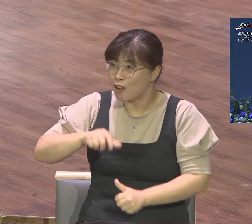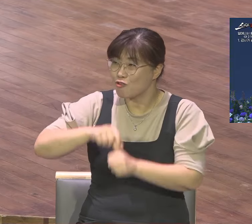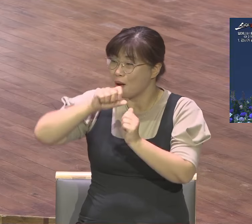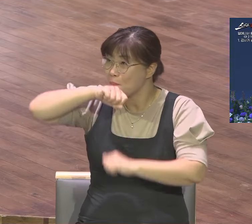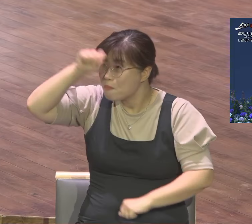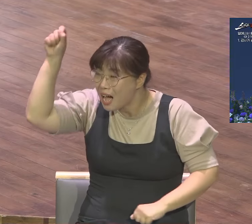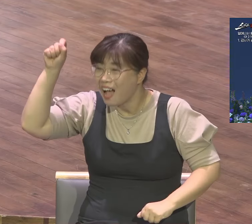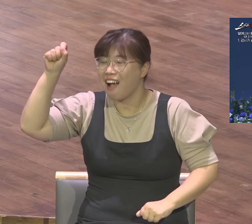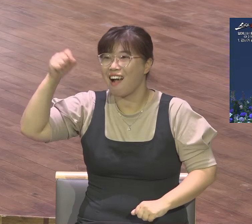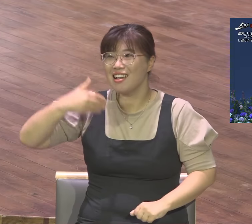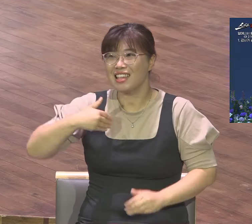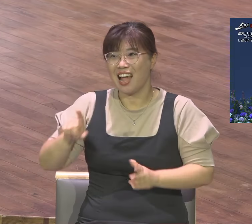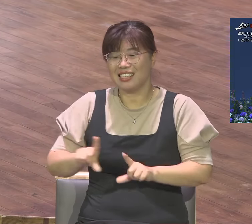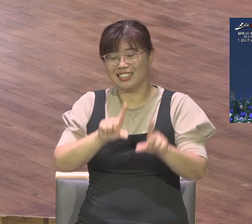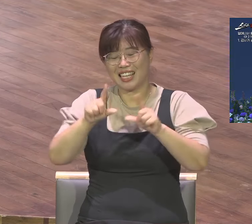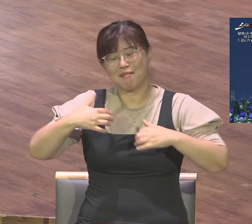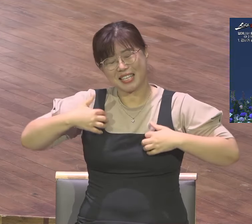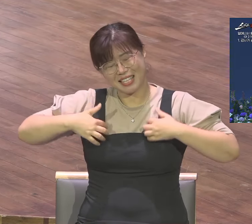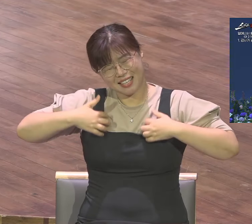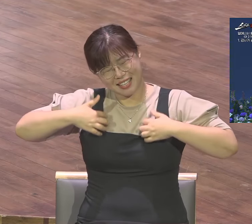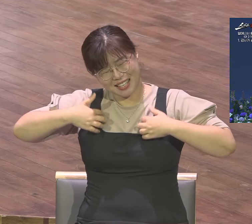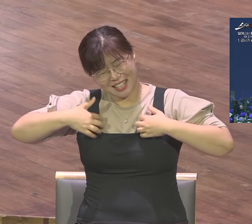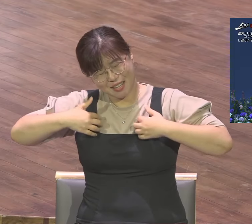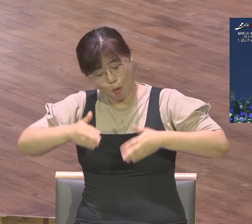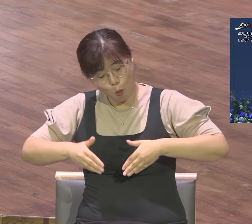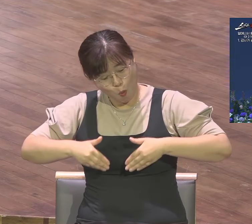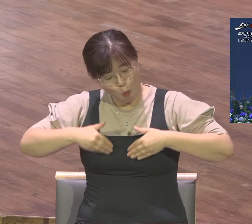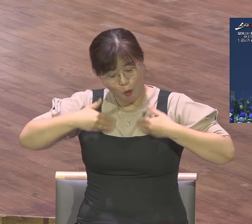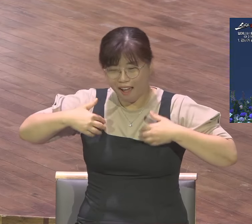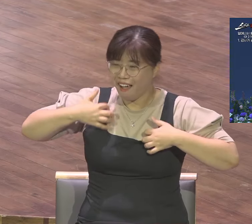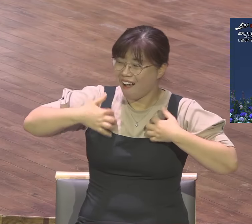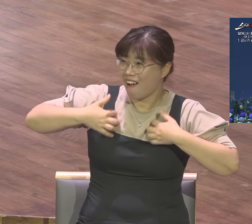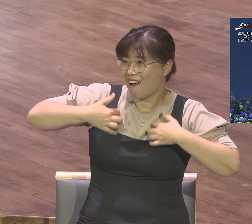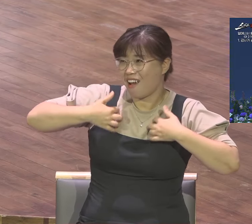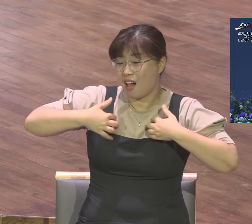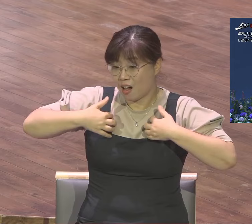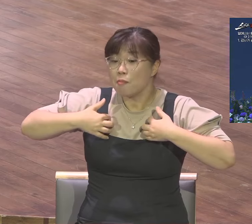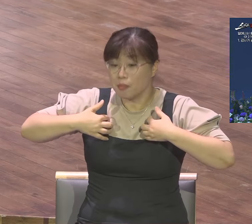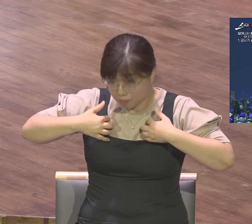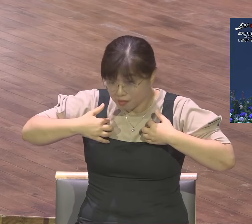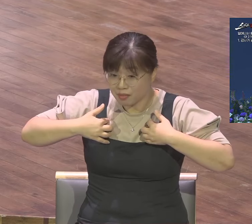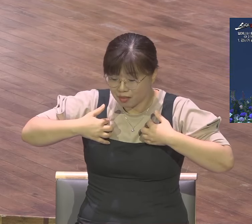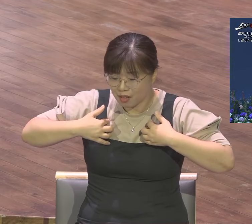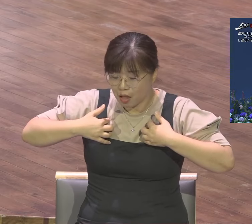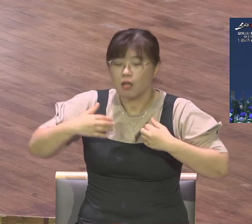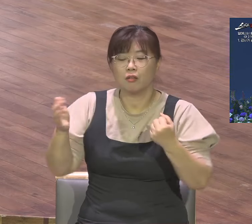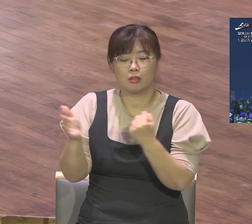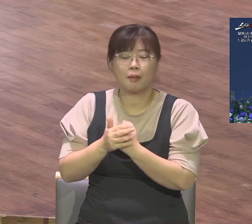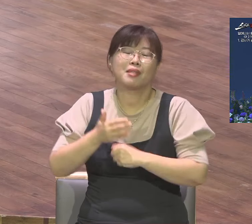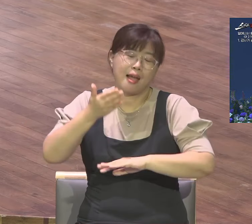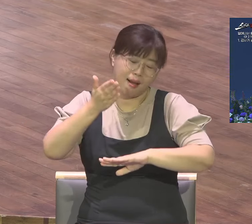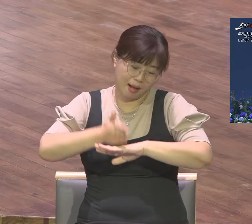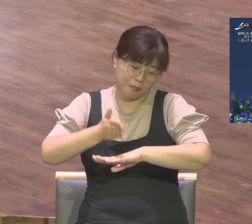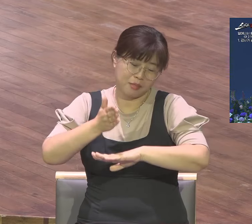상황 속에서도 우리는 감사할 수밖에 없는 감사 체질이